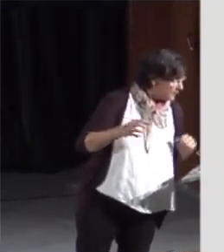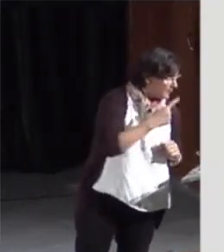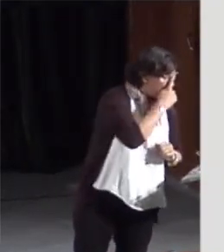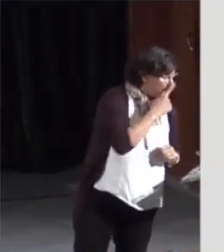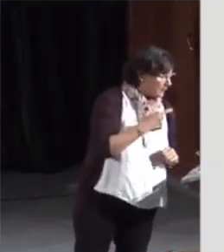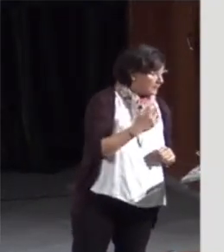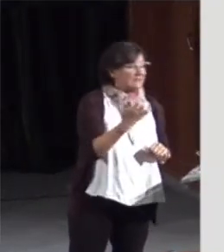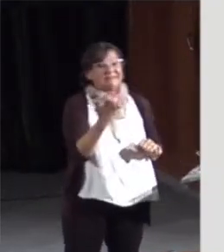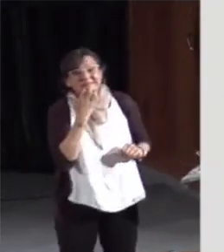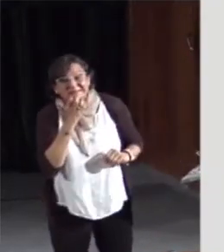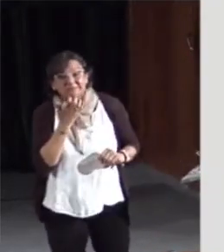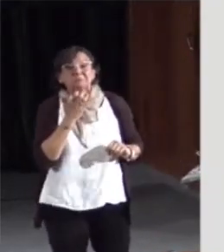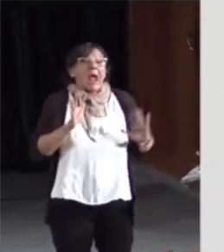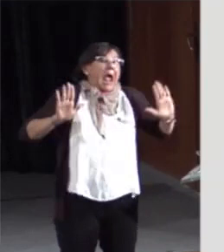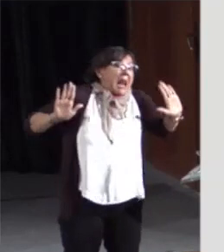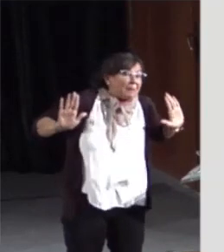interesante.